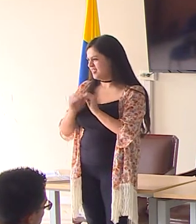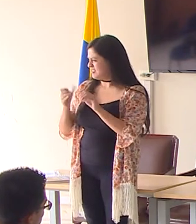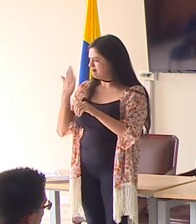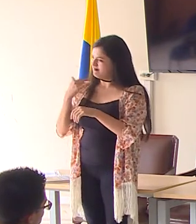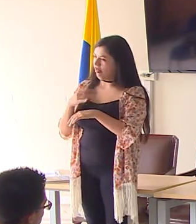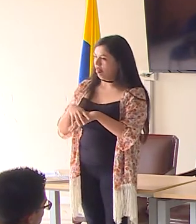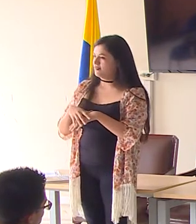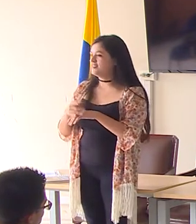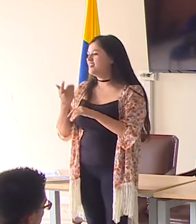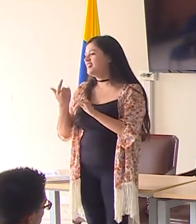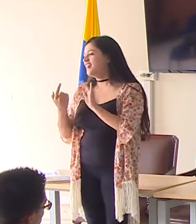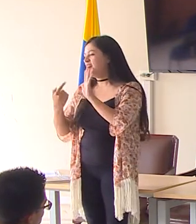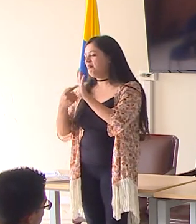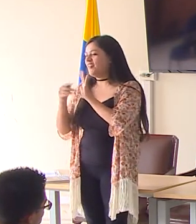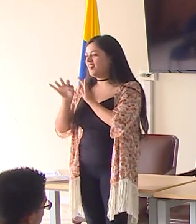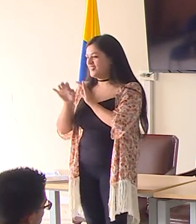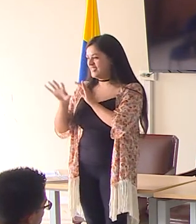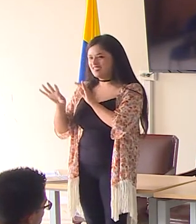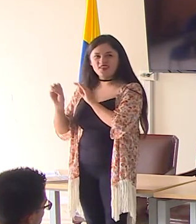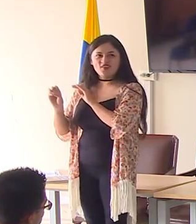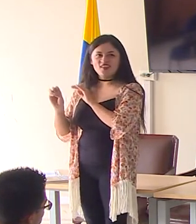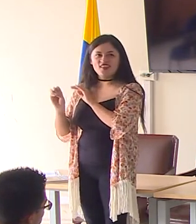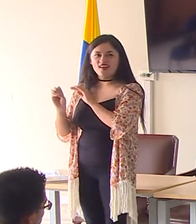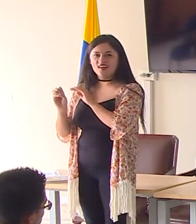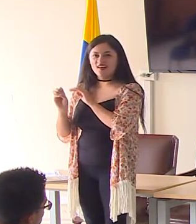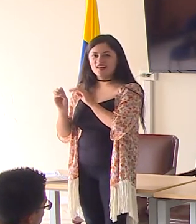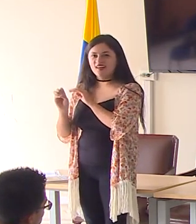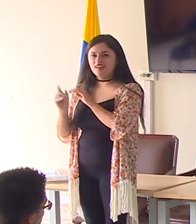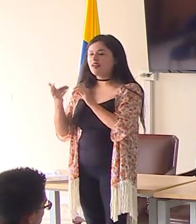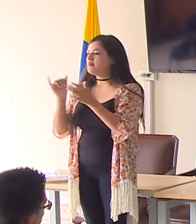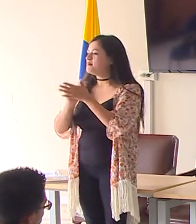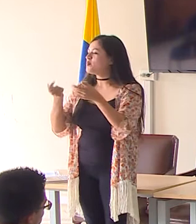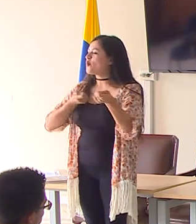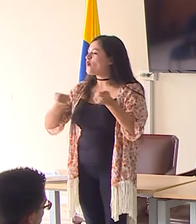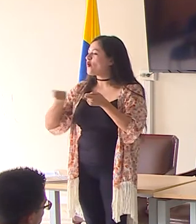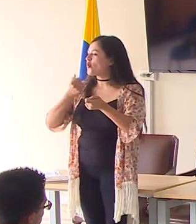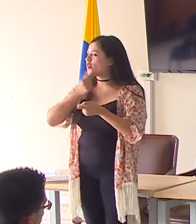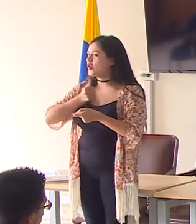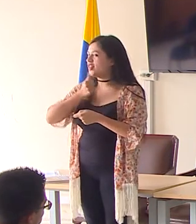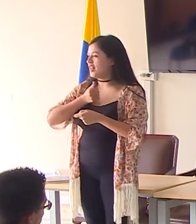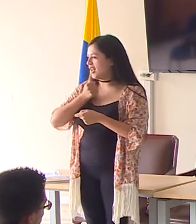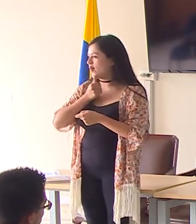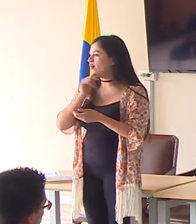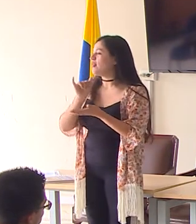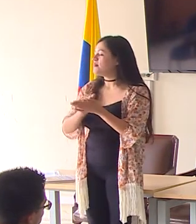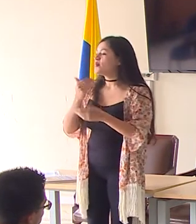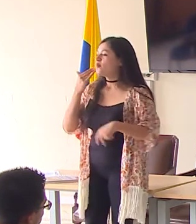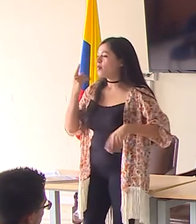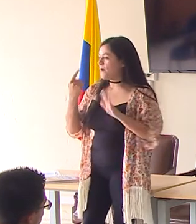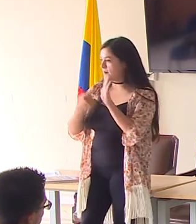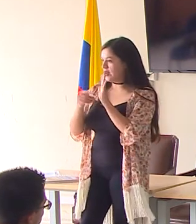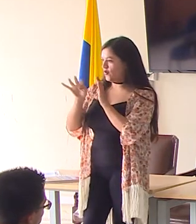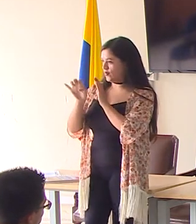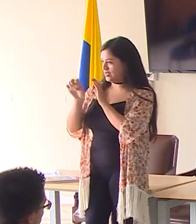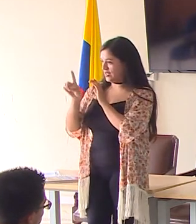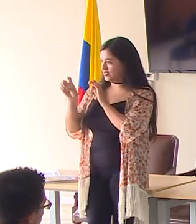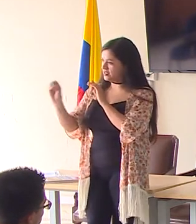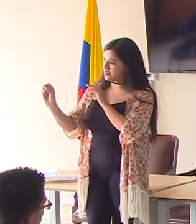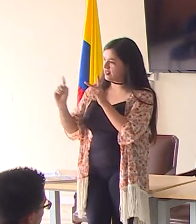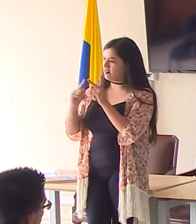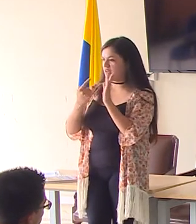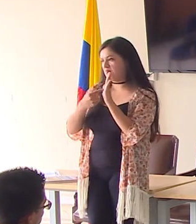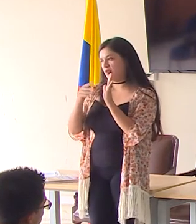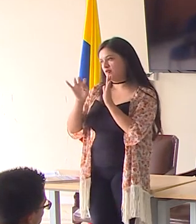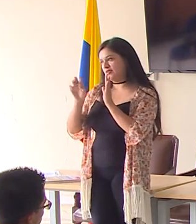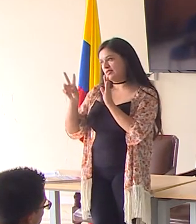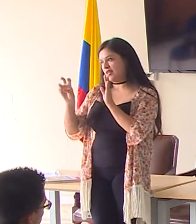del régimen hídrico por las represas sin embargo eso pasa en la década del 60 y el 70 empiezan a ver las